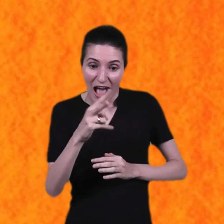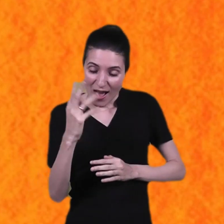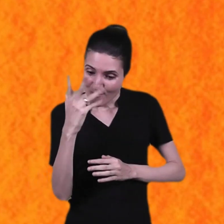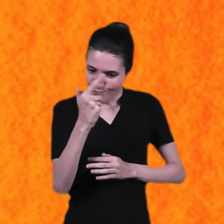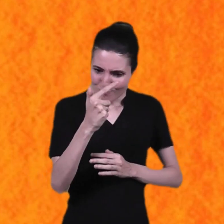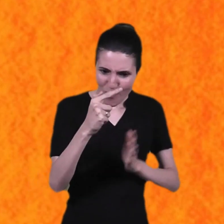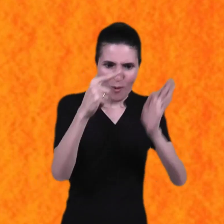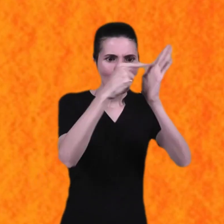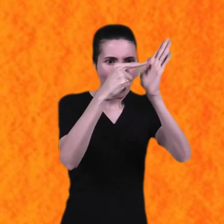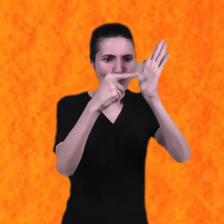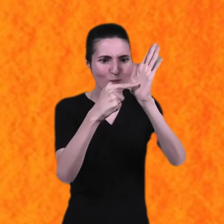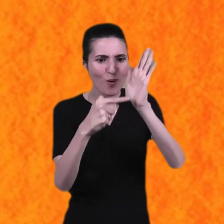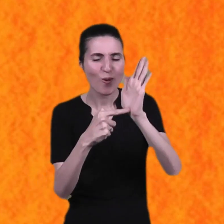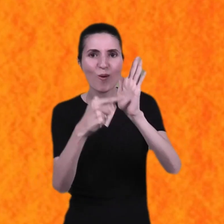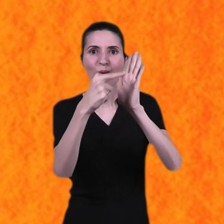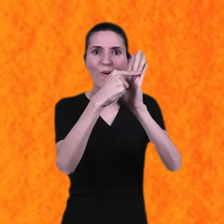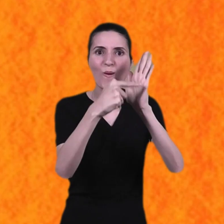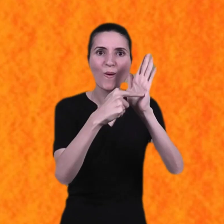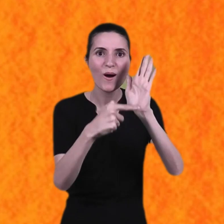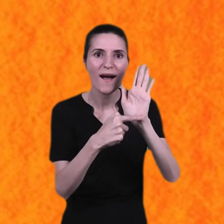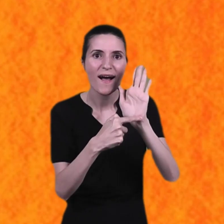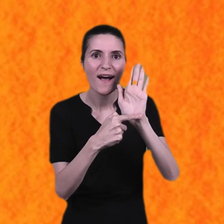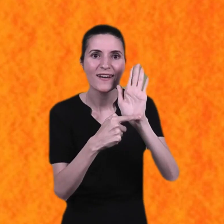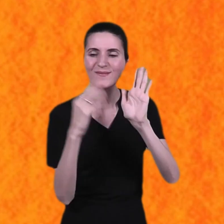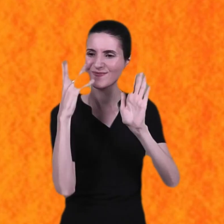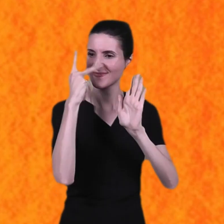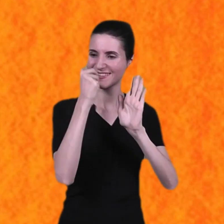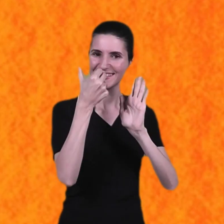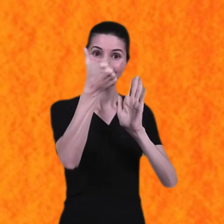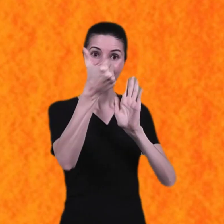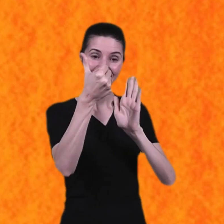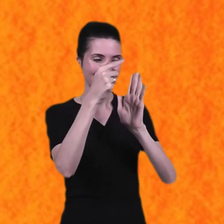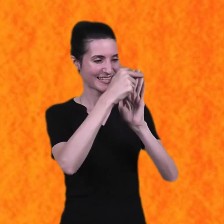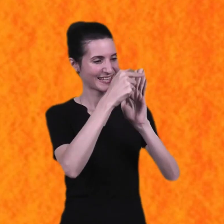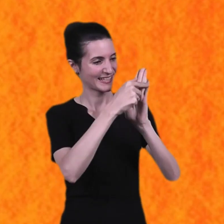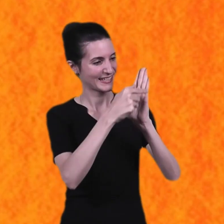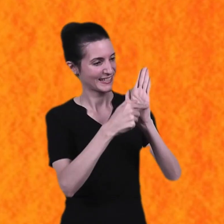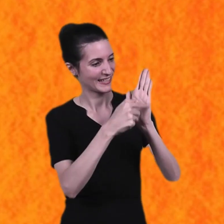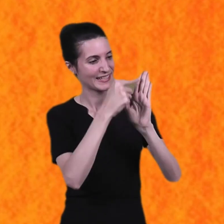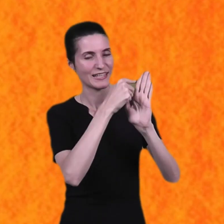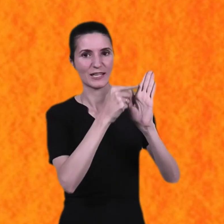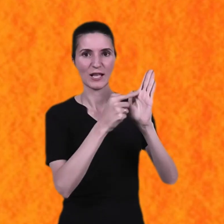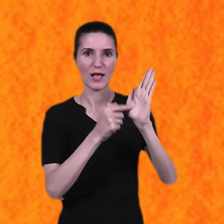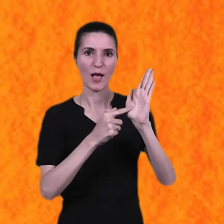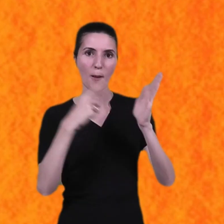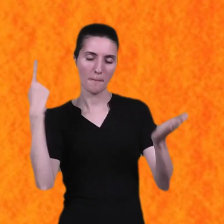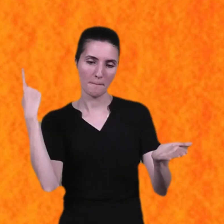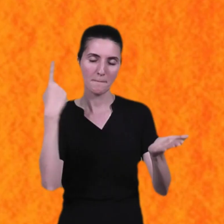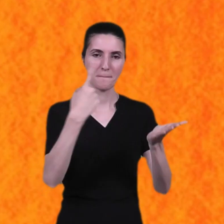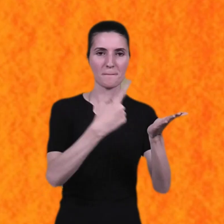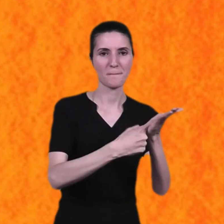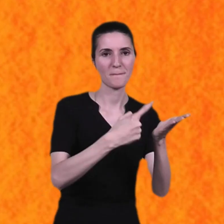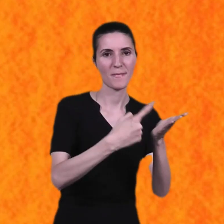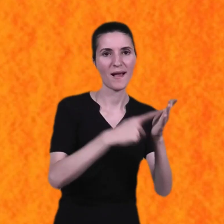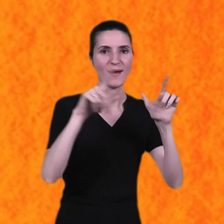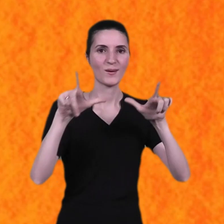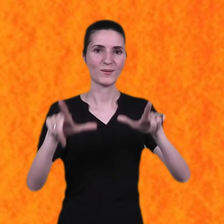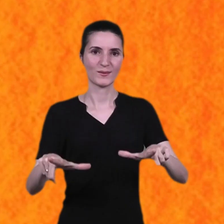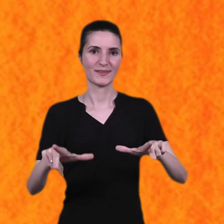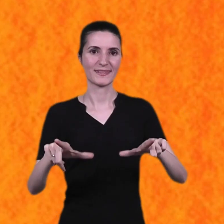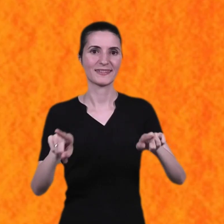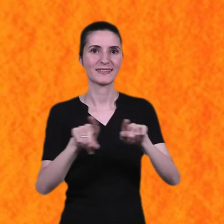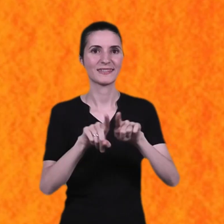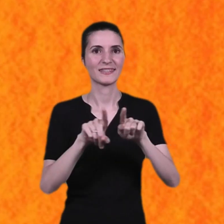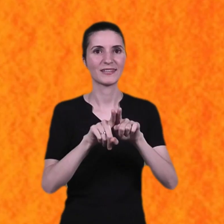surpreendem muito e para que tenham mais pessoas que também trabalhem na área. É uma forma de marcar espaço, isso, né? E exercitem